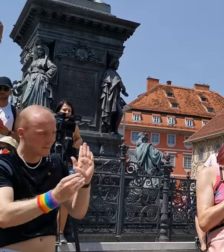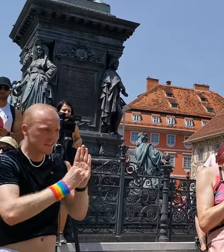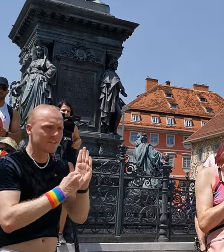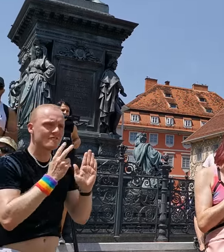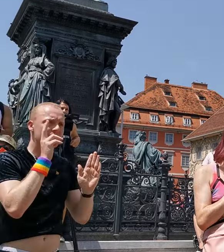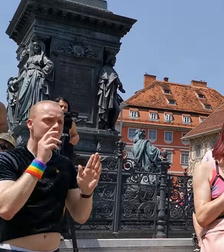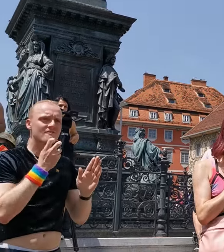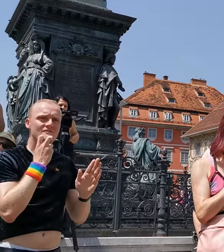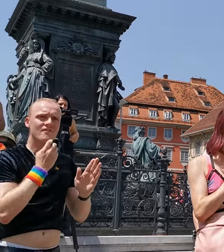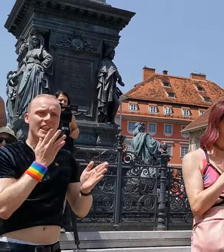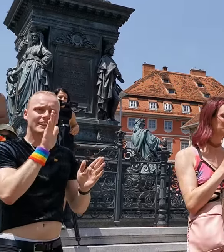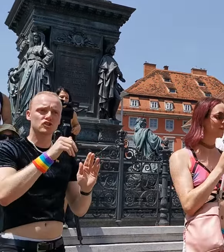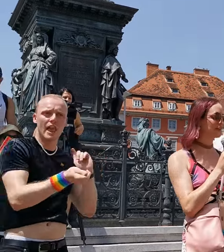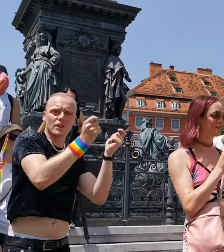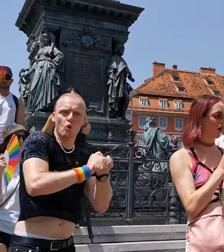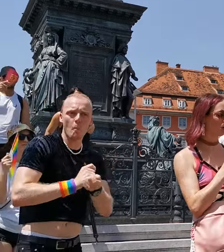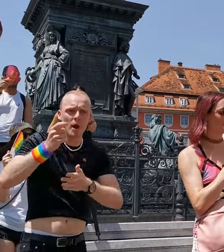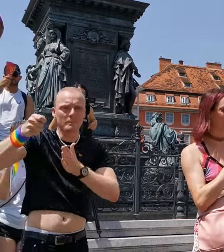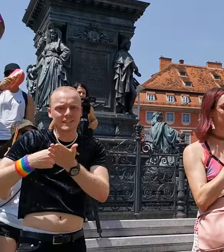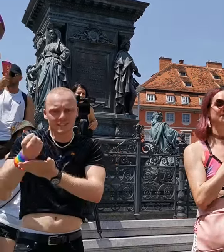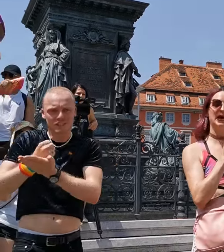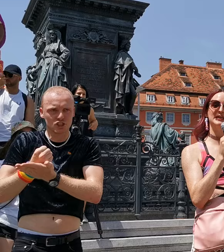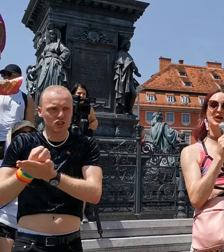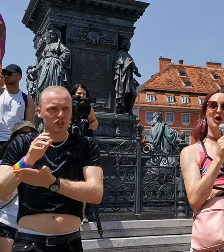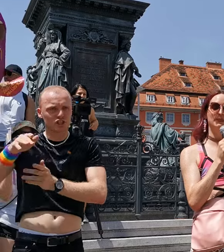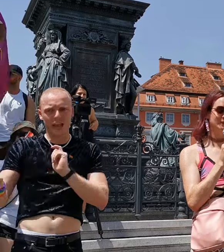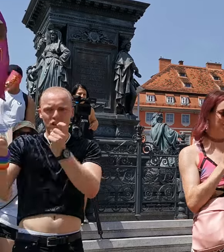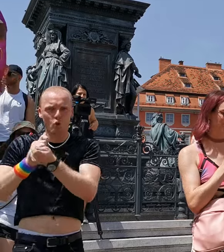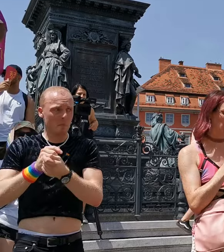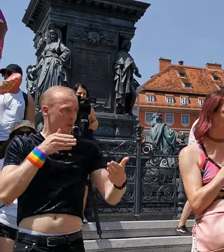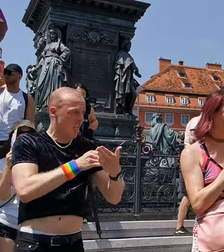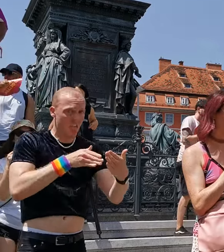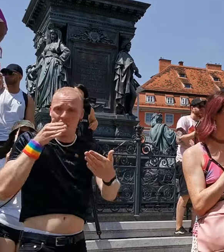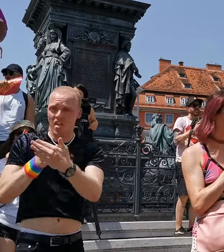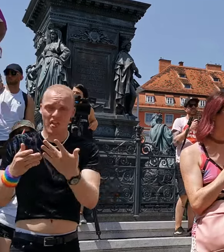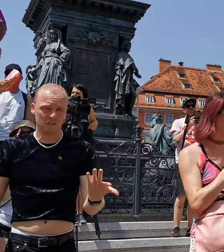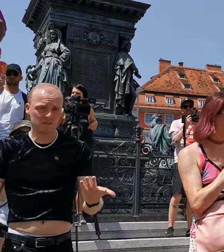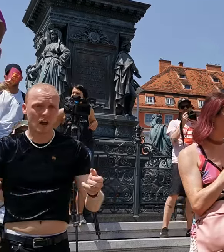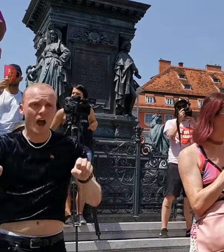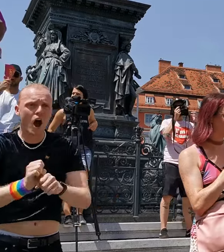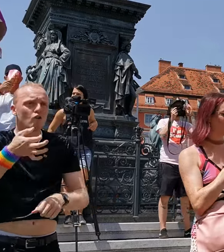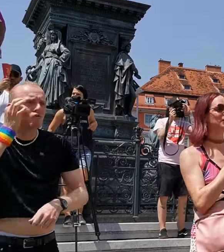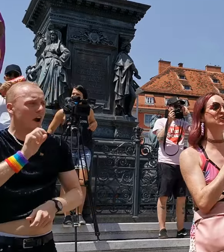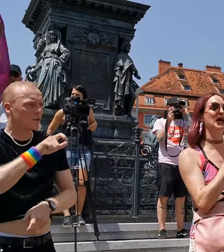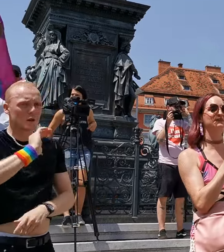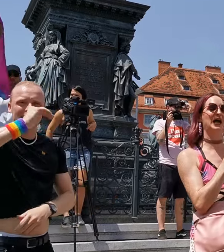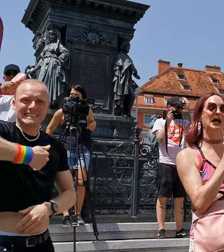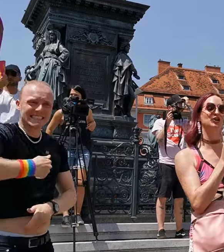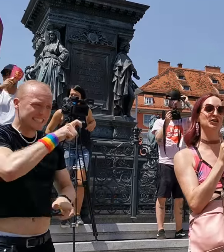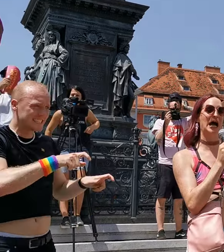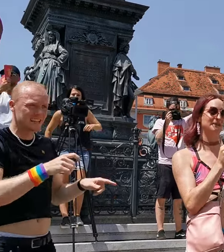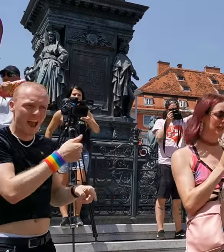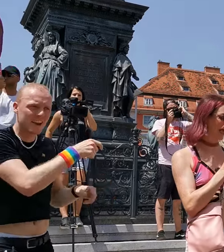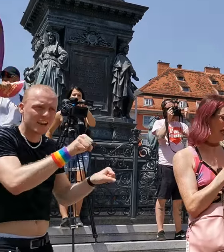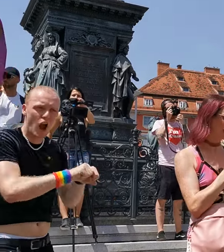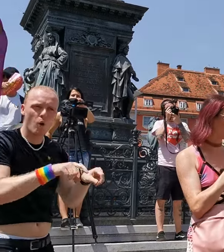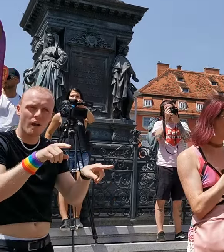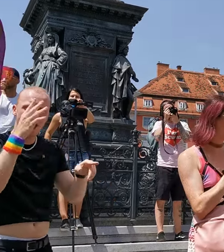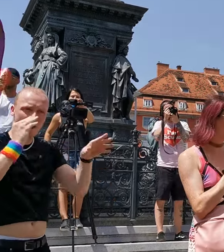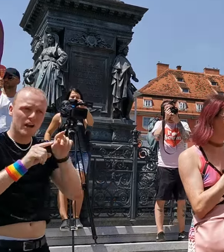rechtlichen Transition? Manche Gewalterfahrungen teile ich auch mit Cis-Frauen. Wie oft werde ich auf der Straße